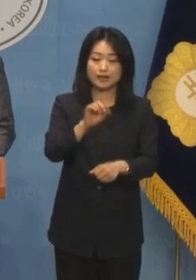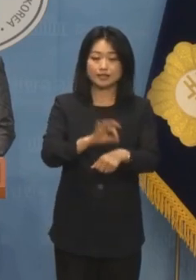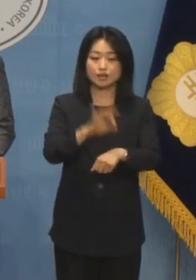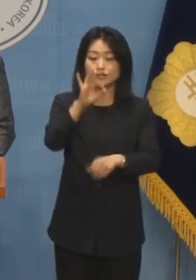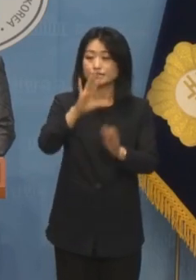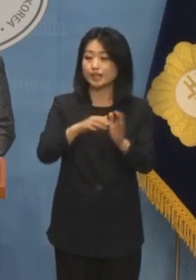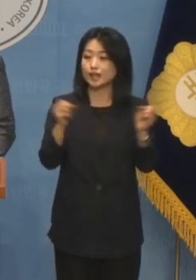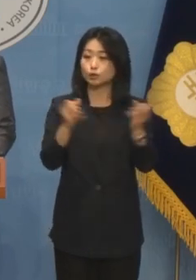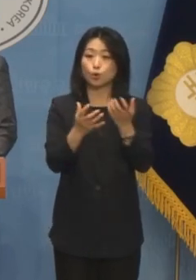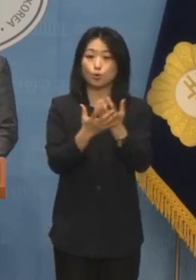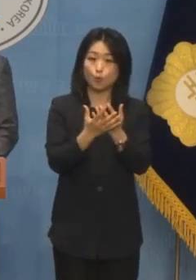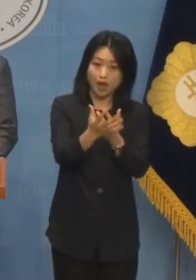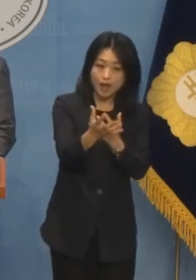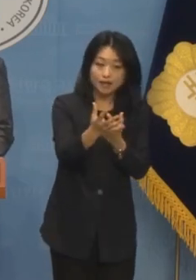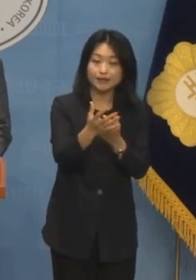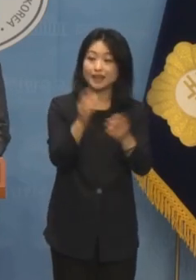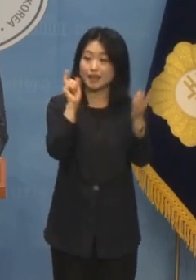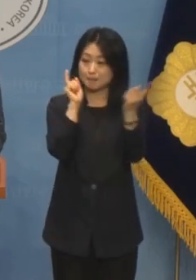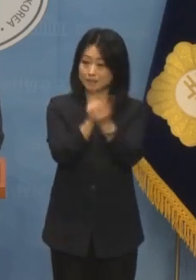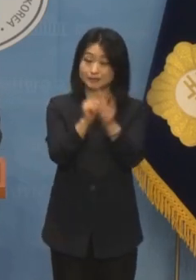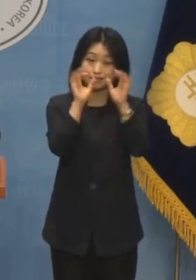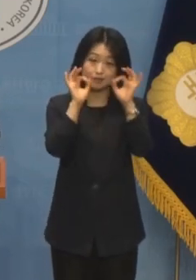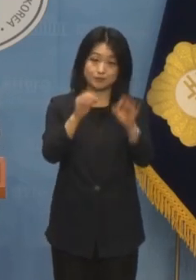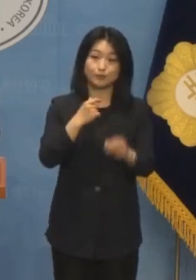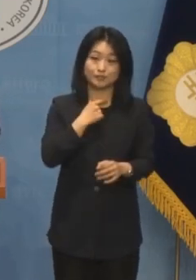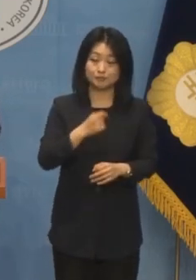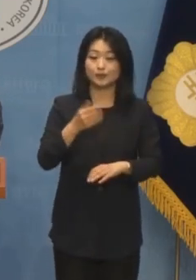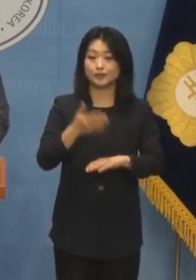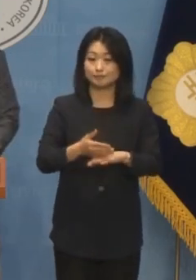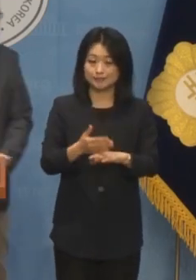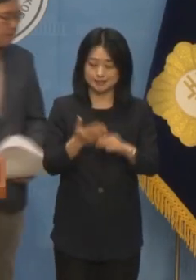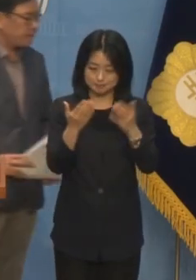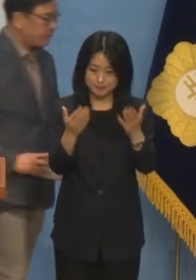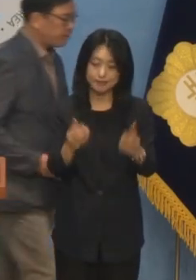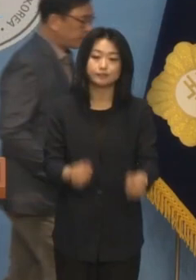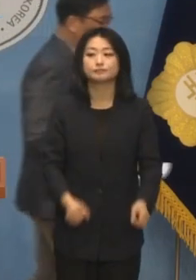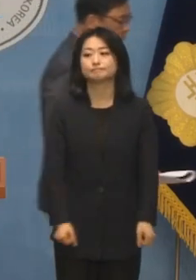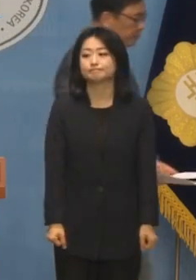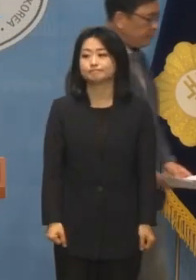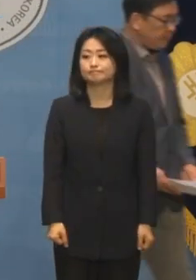토론회에서 뵙고 보다 자세한 말씀을 드리도록 하겠습니다. 감사합니다.